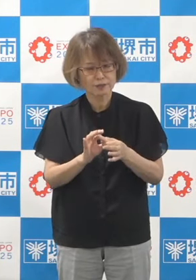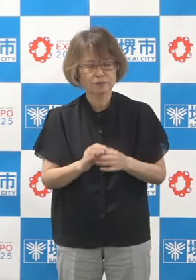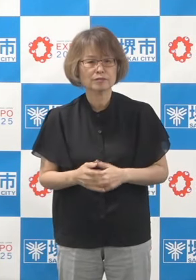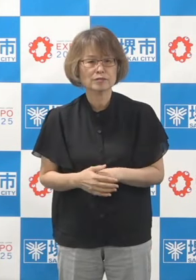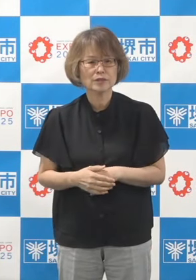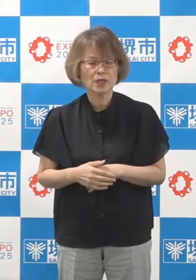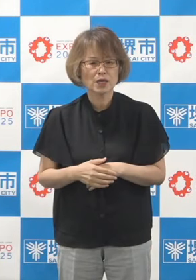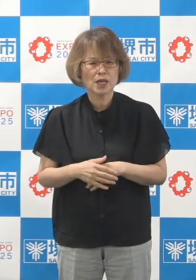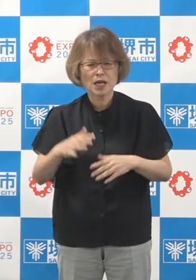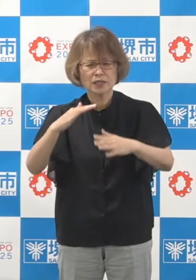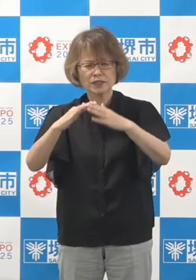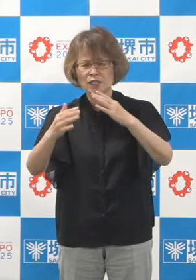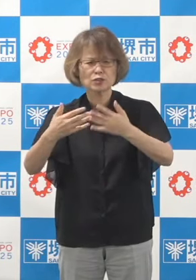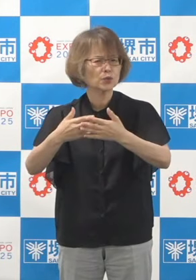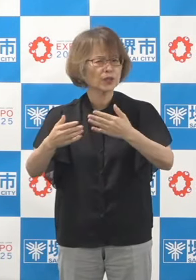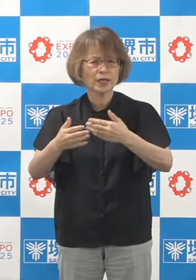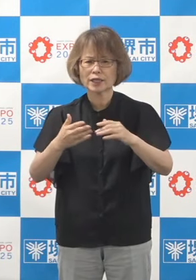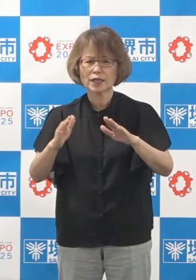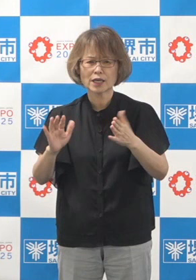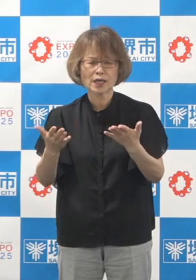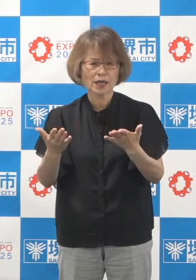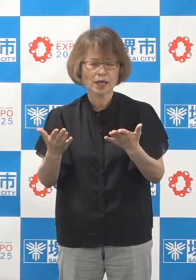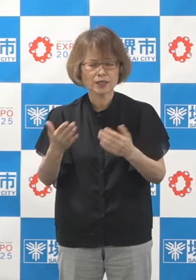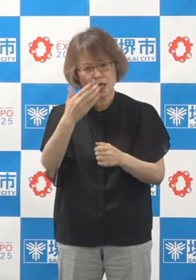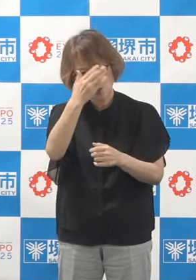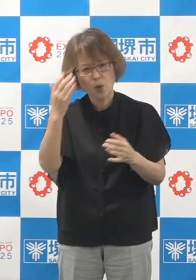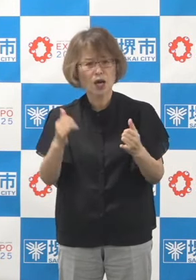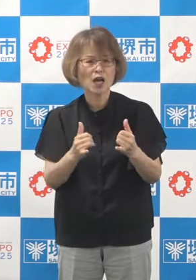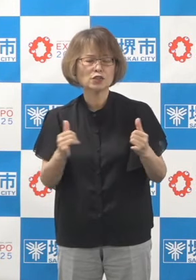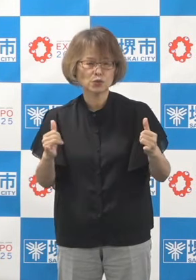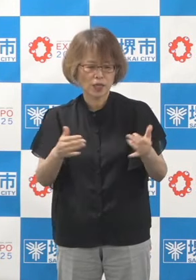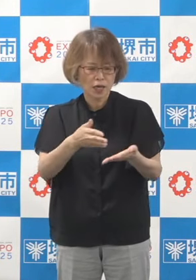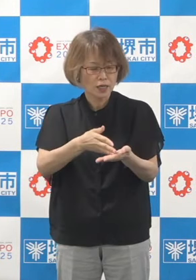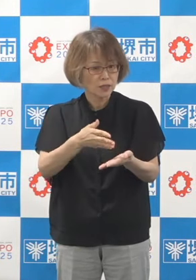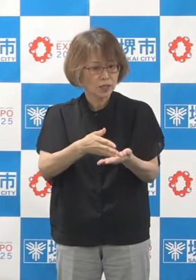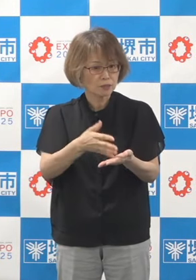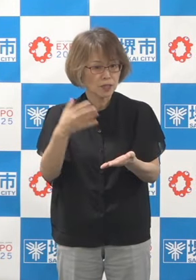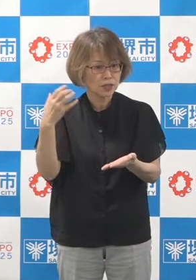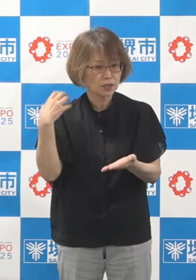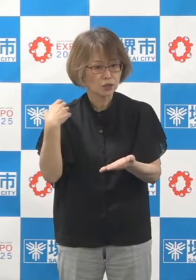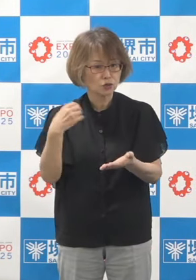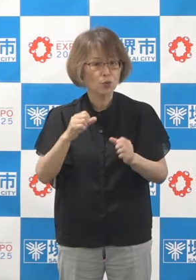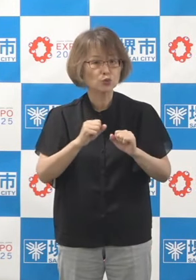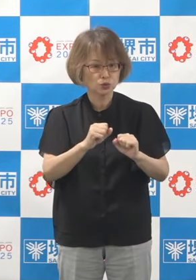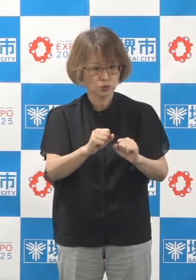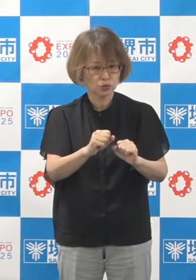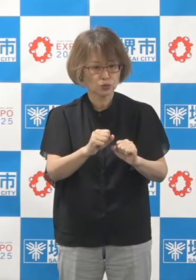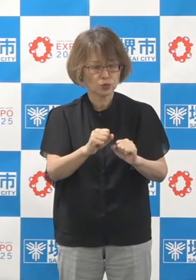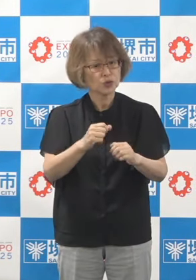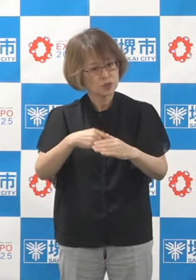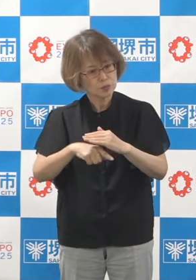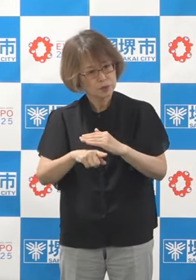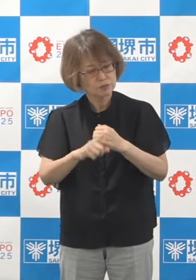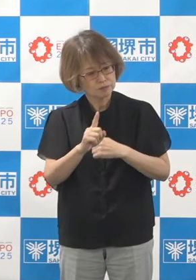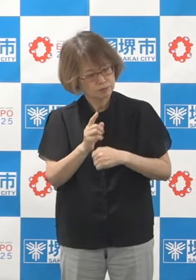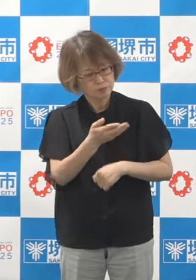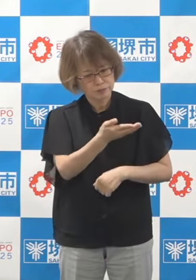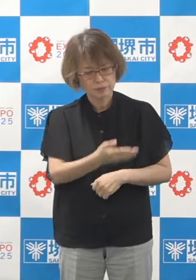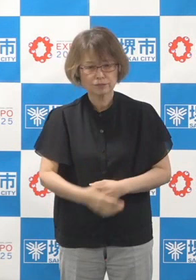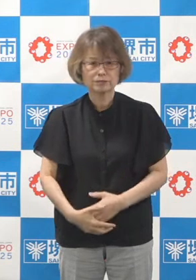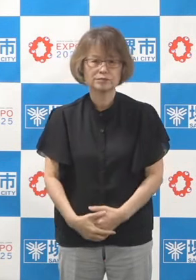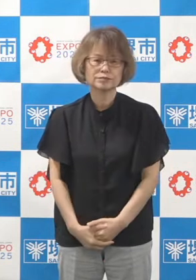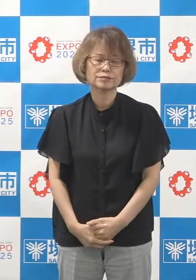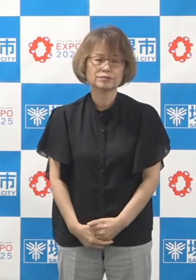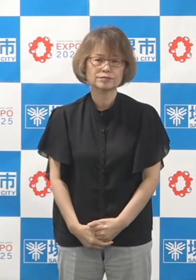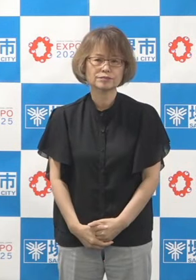験していない世代が、こういった、語り部事業を行うこと、それを育成することの意義というのをお願いします。